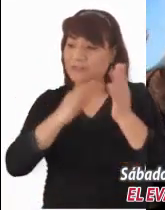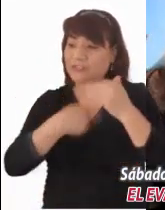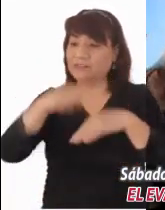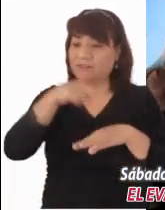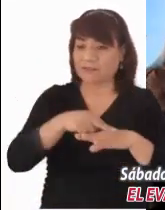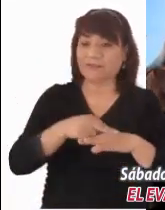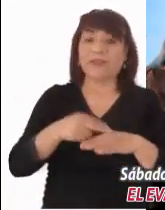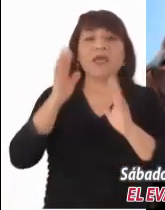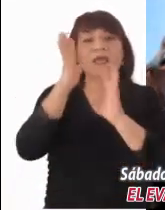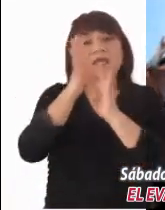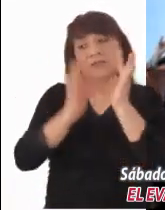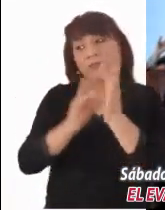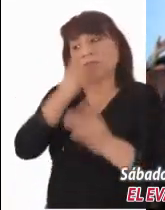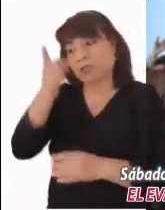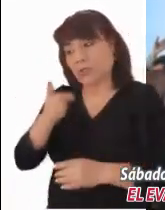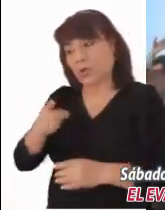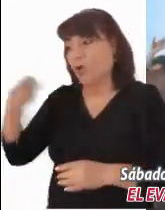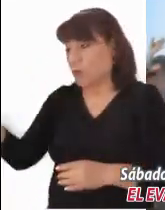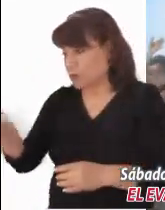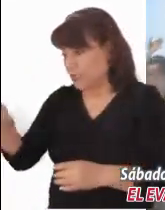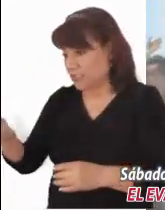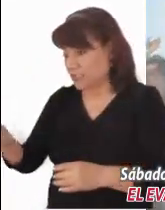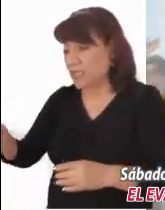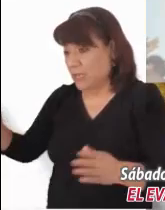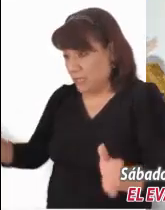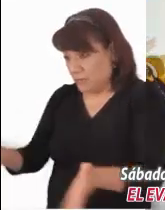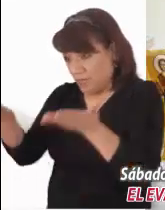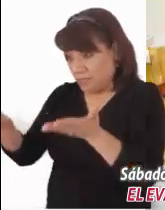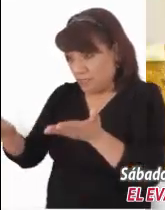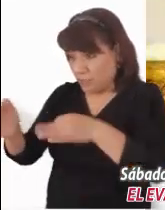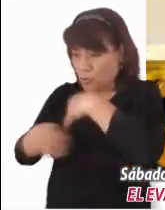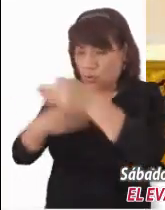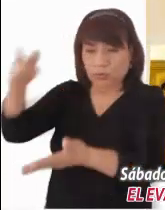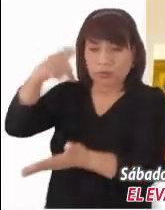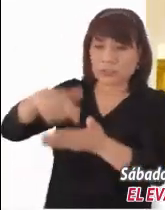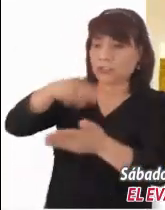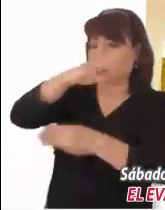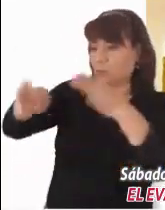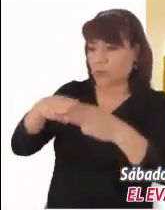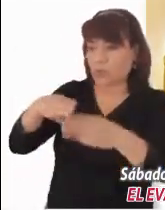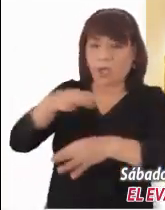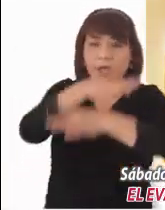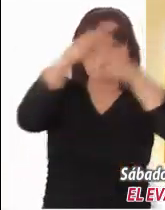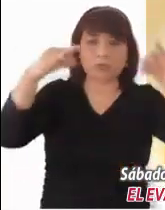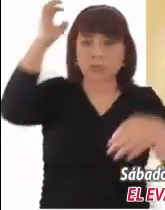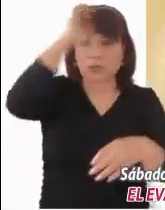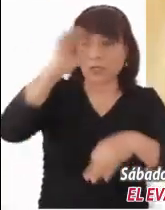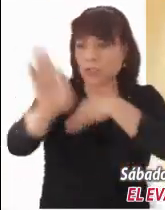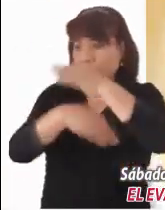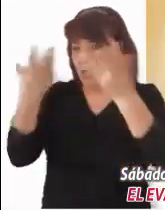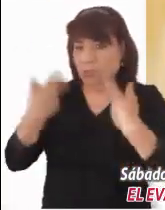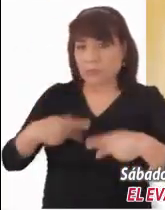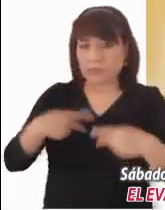resucitado. Jesús les dijo entonces: vayan por todo el mundo y prediquen el Evangelio a